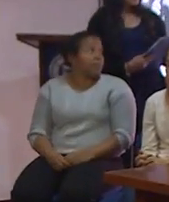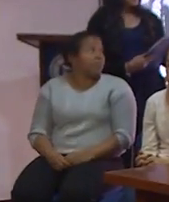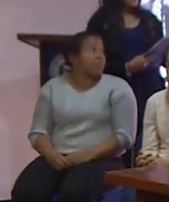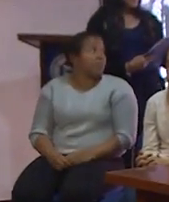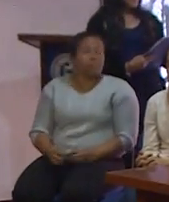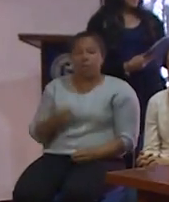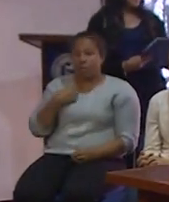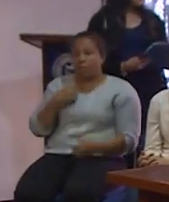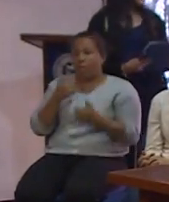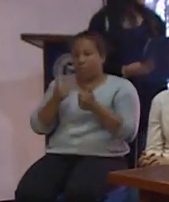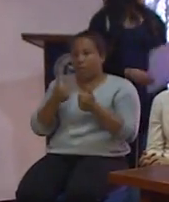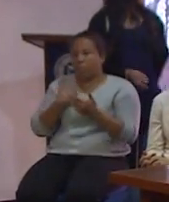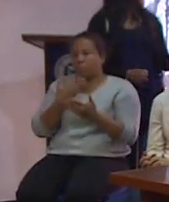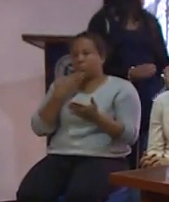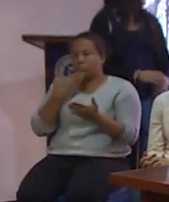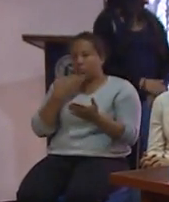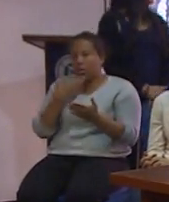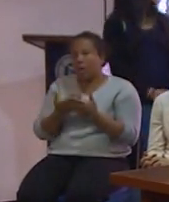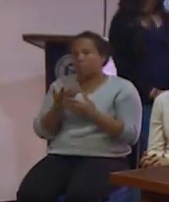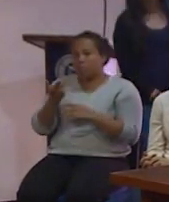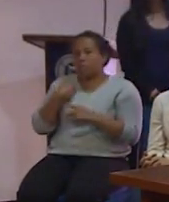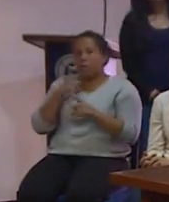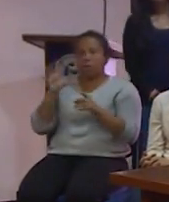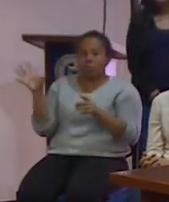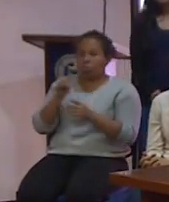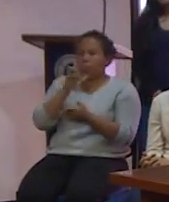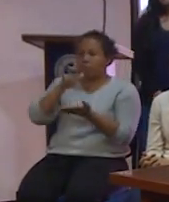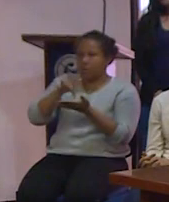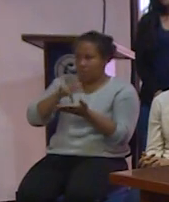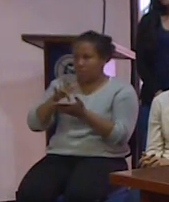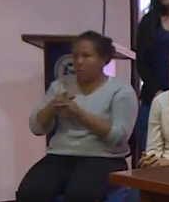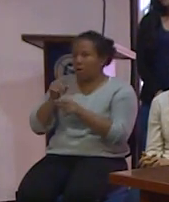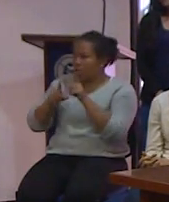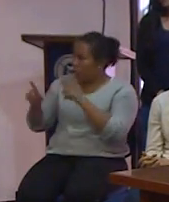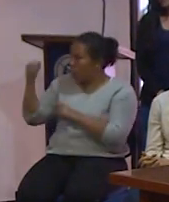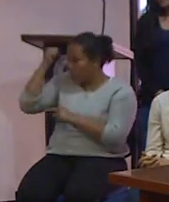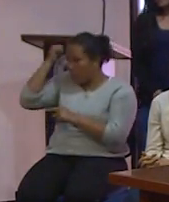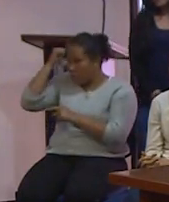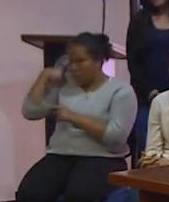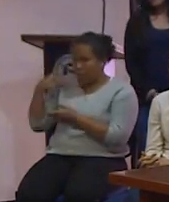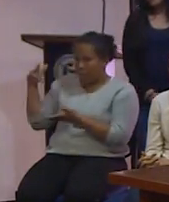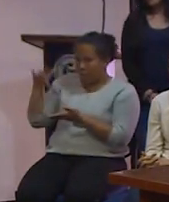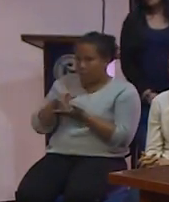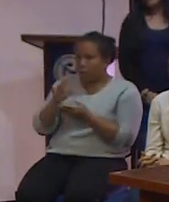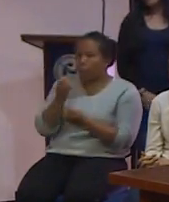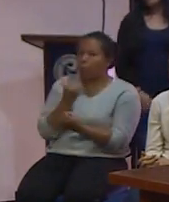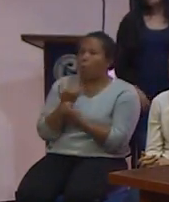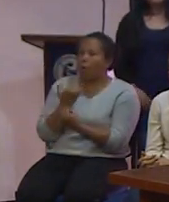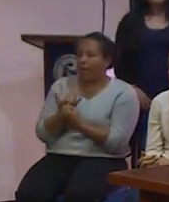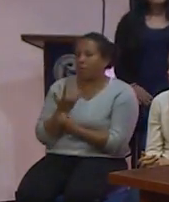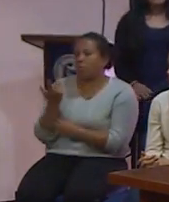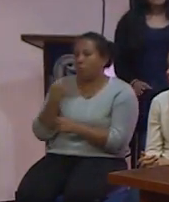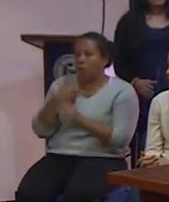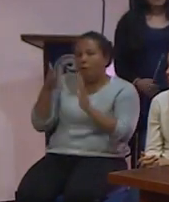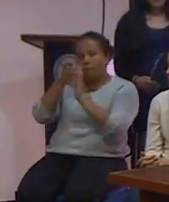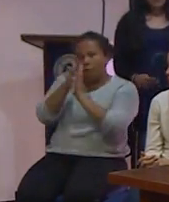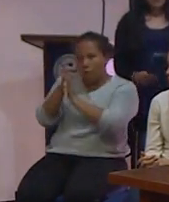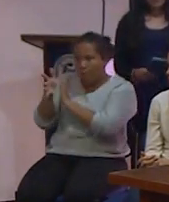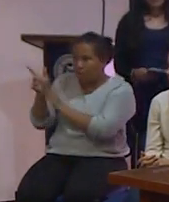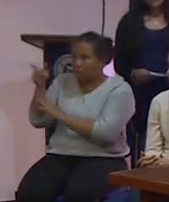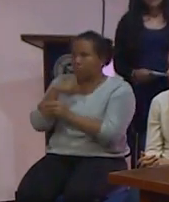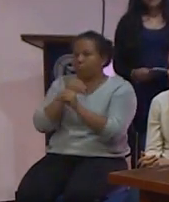Bueno, pues agradecerles su participación en este espacio, a los profesores por haber venido y ser muy concretos en la información que le brindaron a